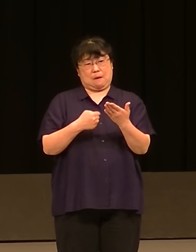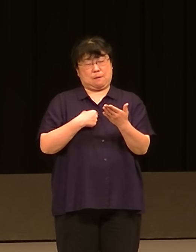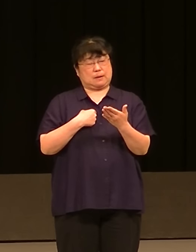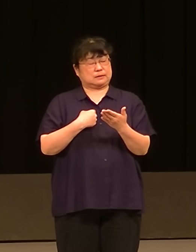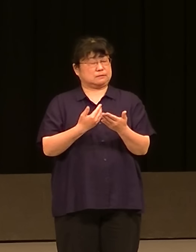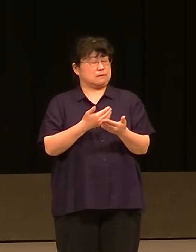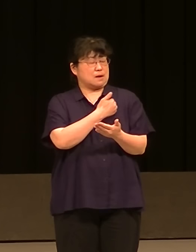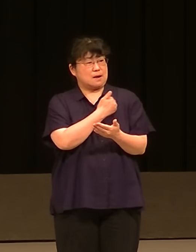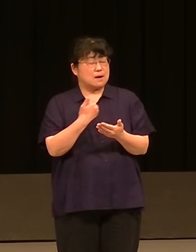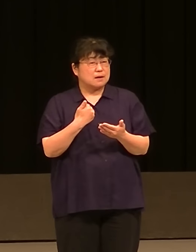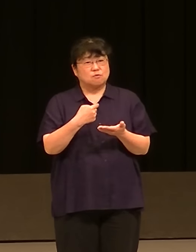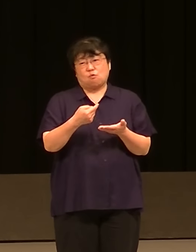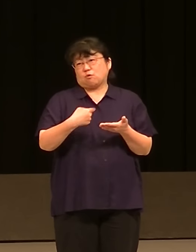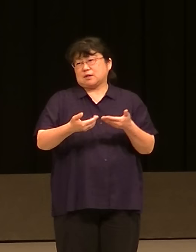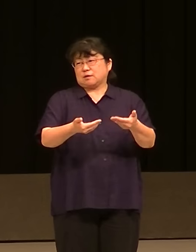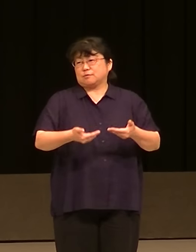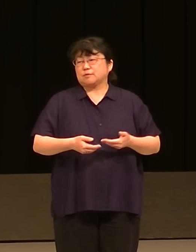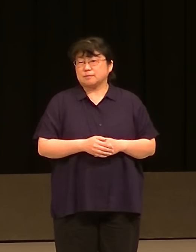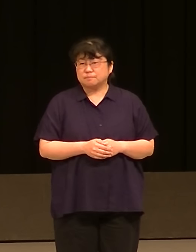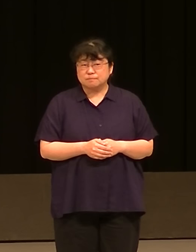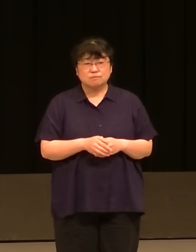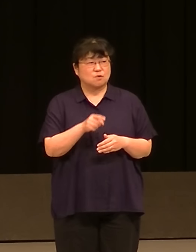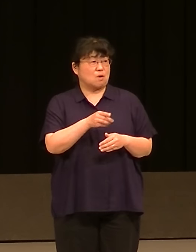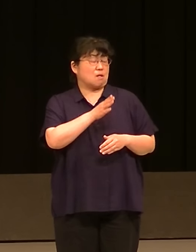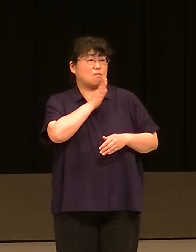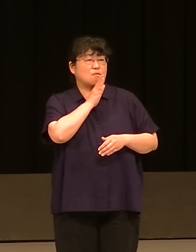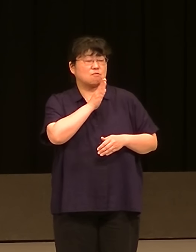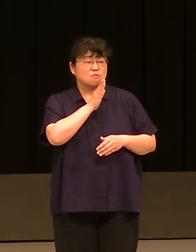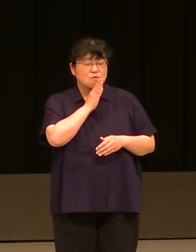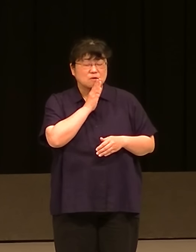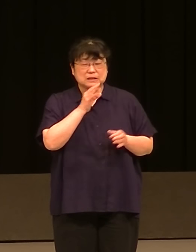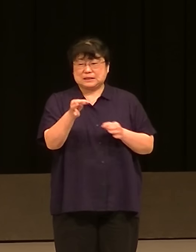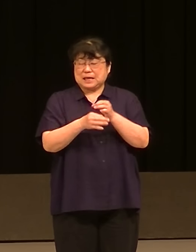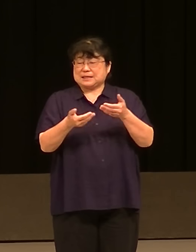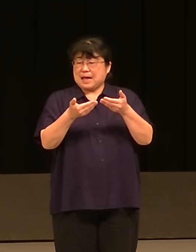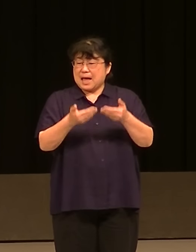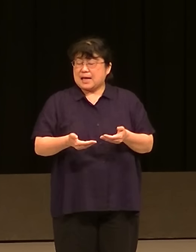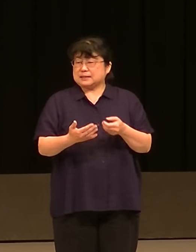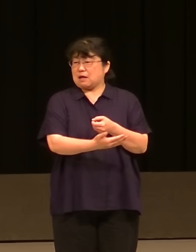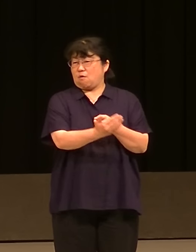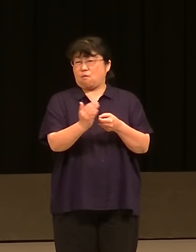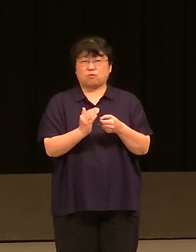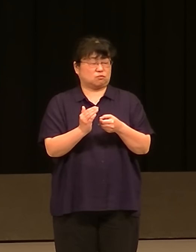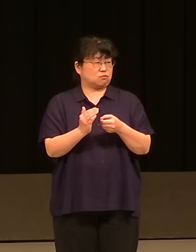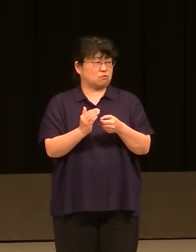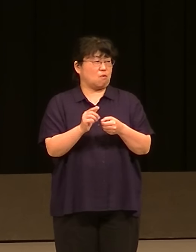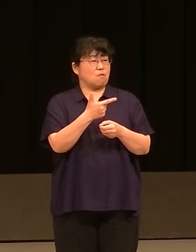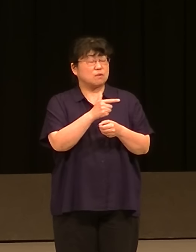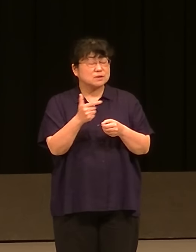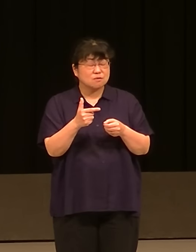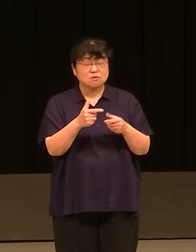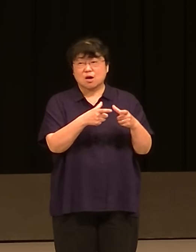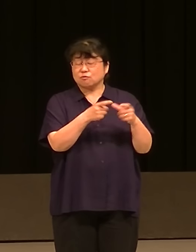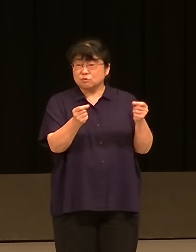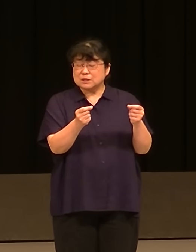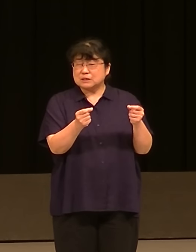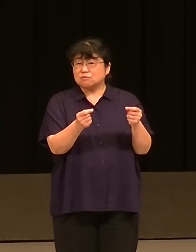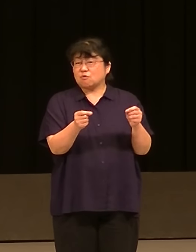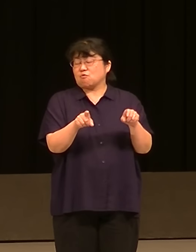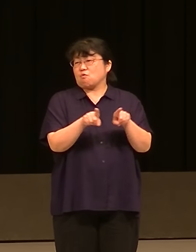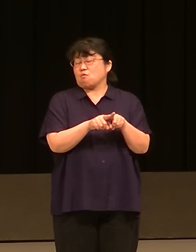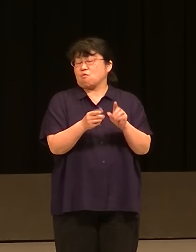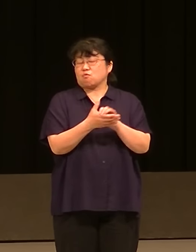れているわけでございます。これぞまさに経済安全保障、この諸国民との共和の成果を